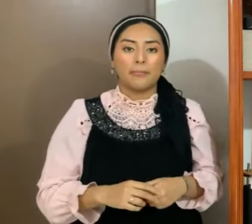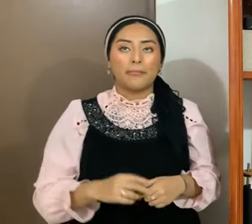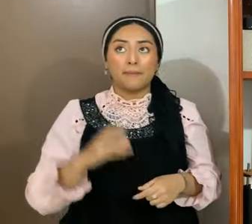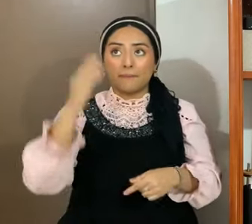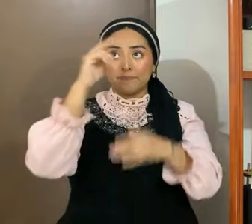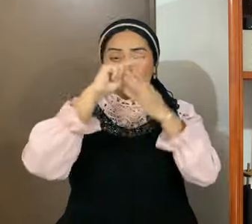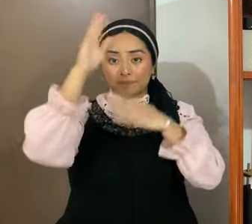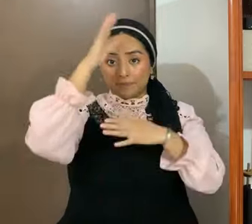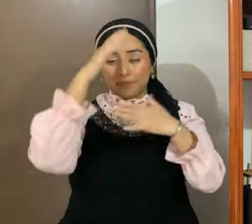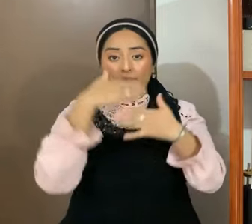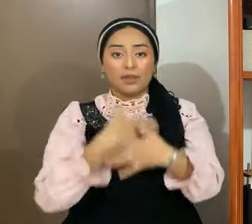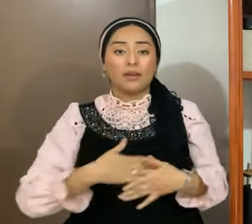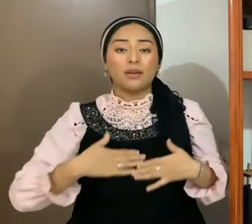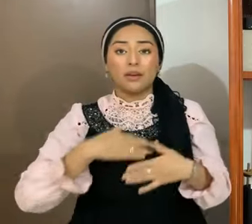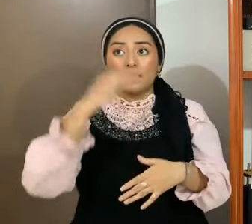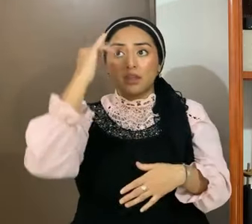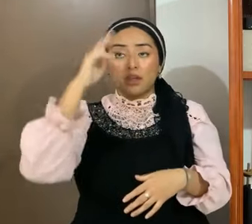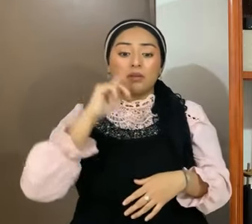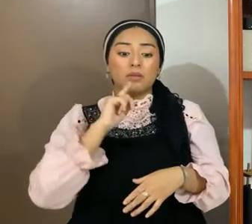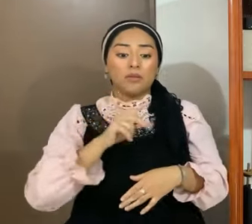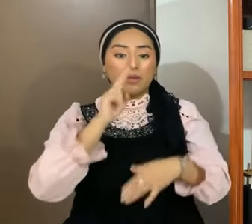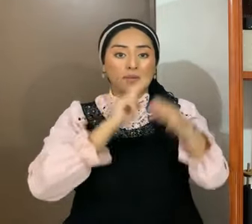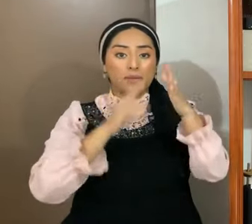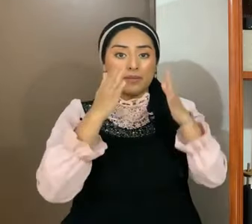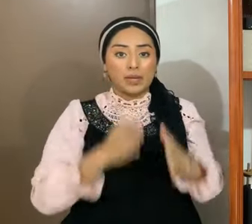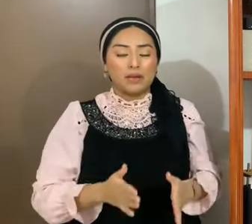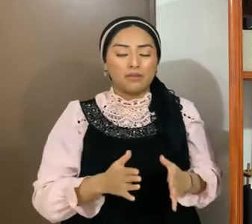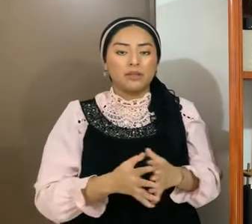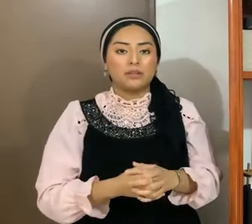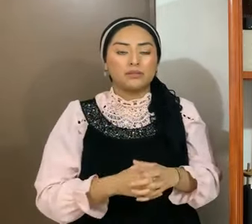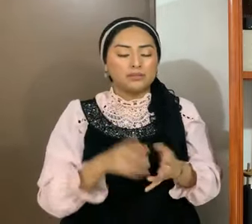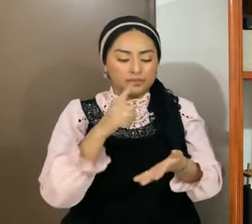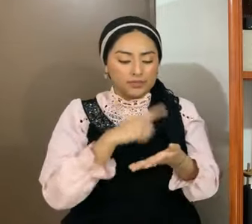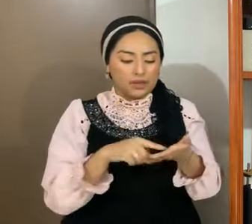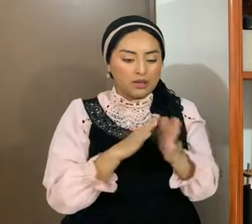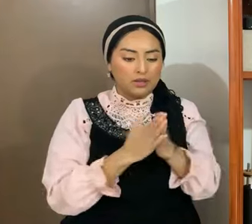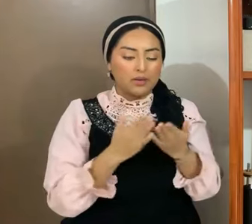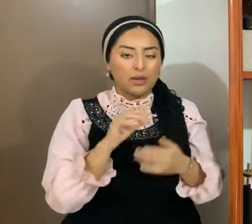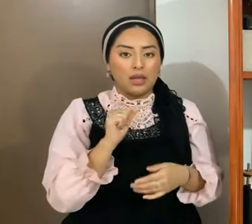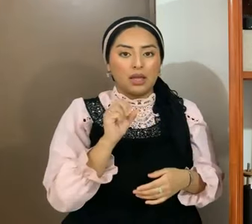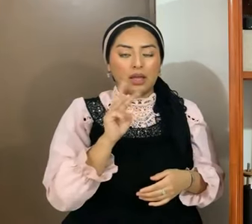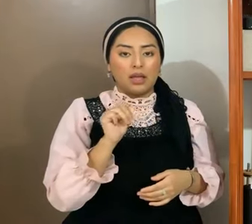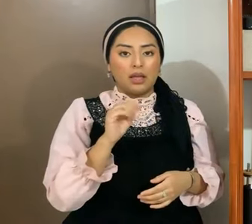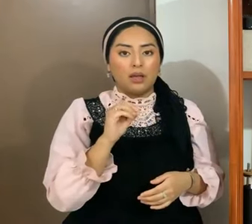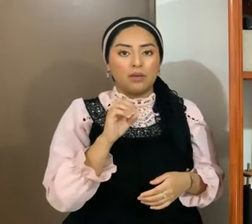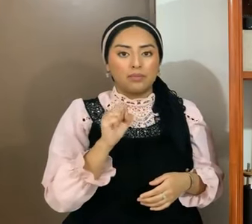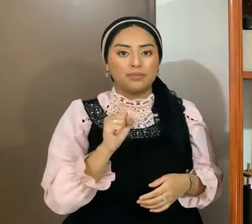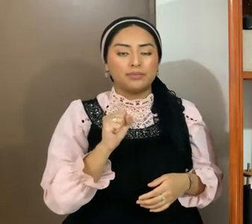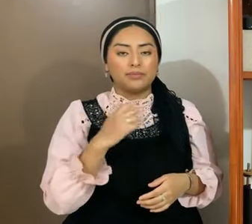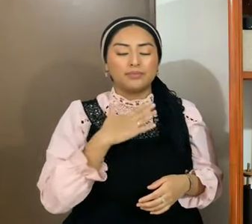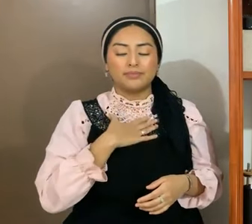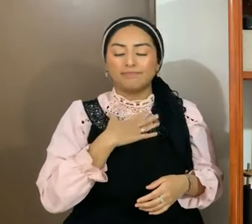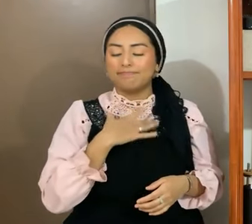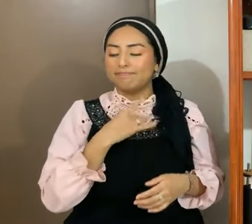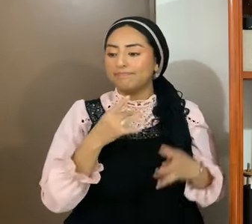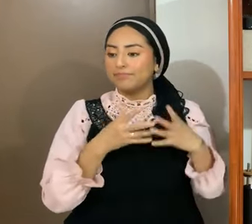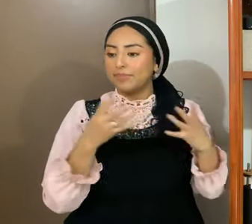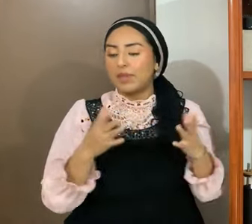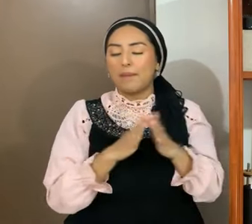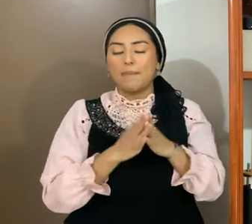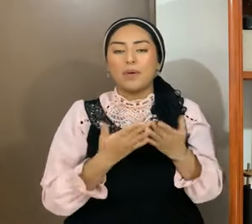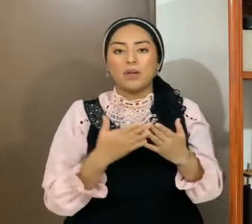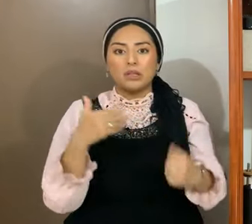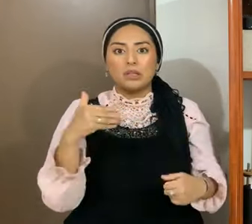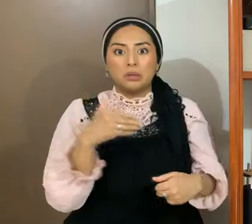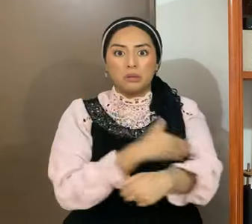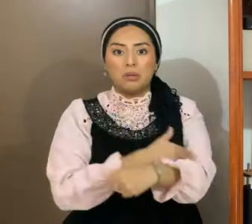eso se complace, porque Yahweh envía a sus profetas velados. Vamos al libro de Amós. Este libro es uno de los que a mí me gustan mucho y es un libro